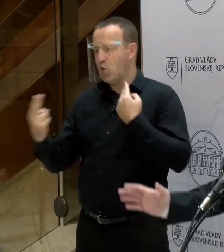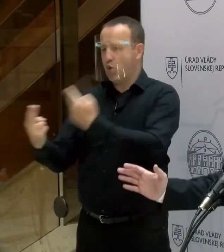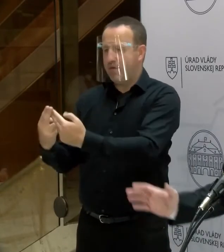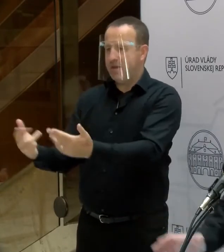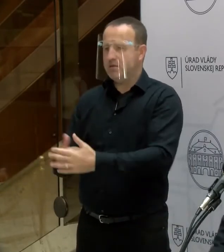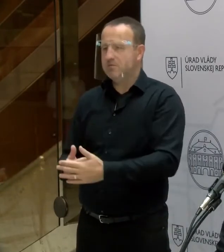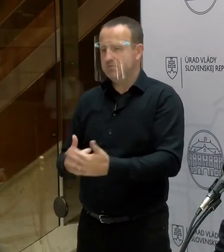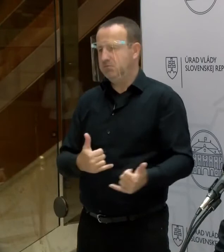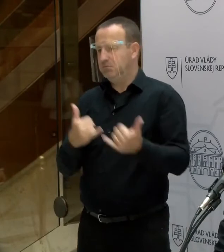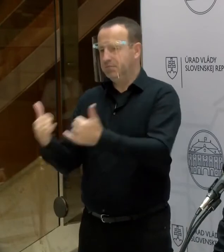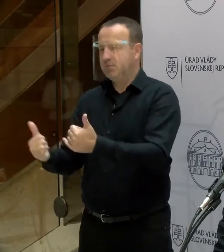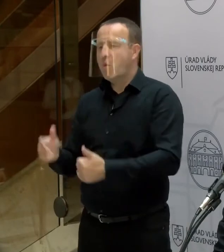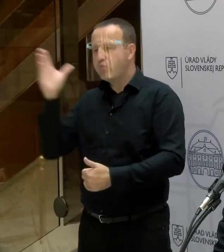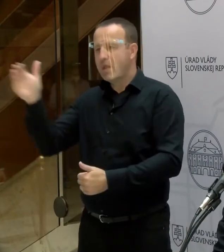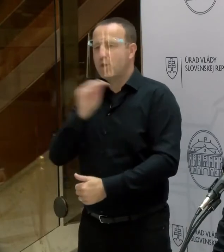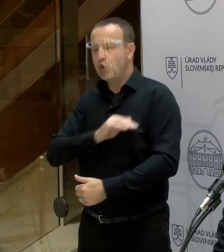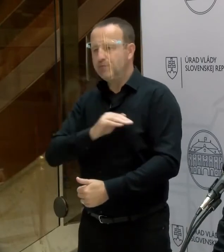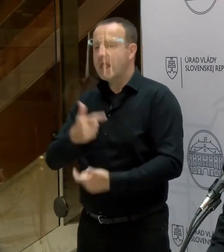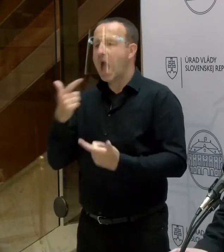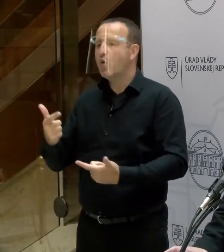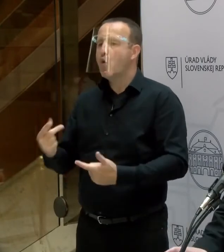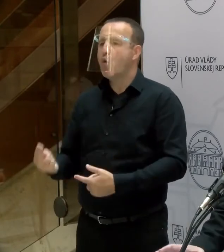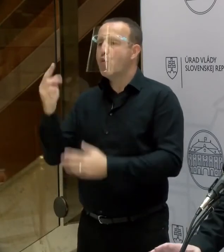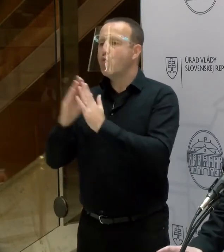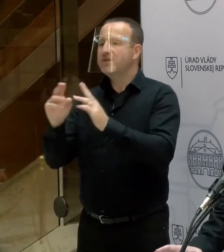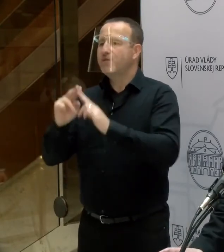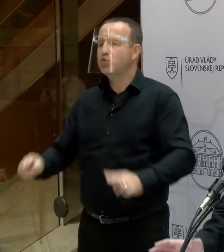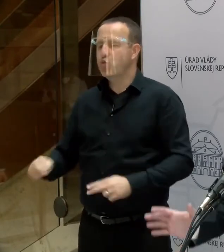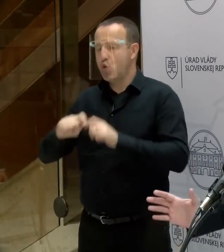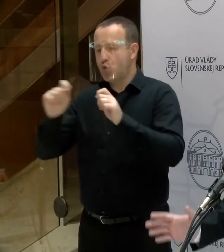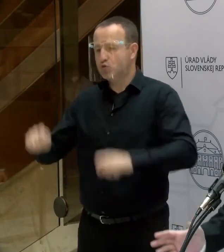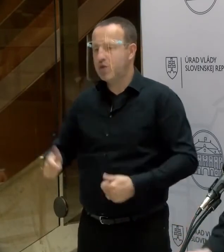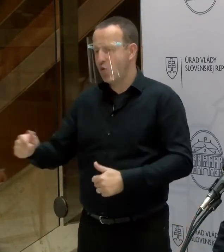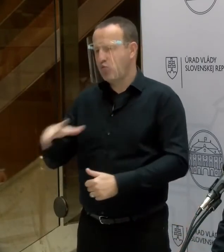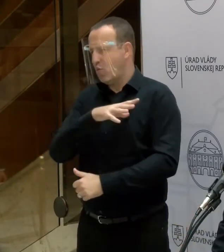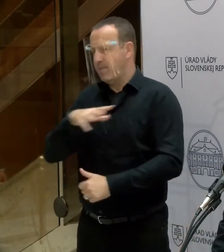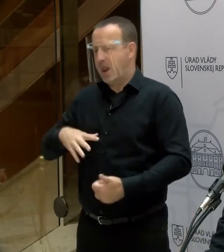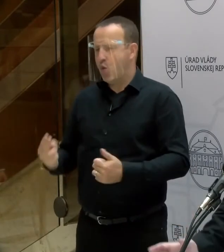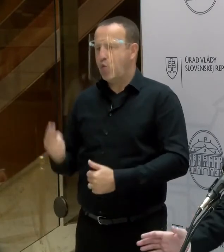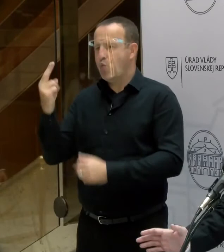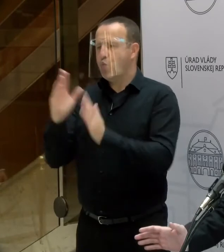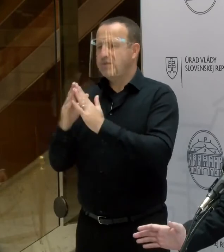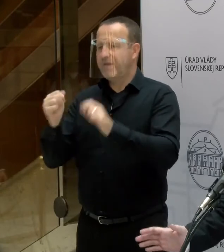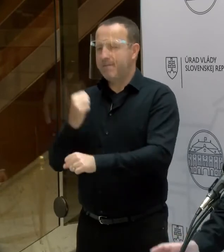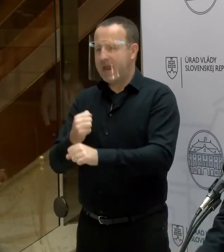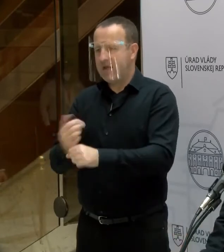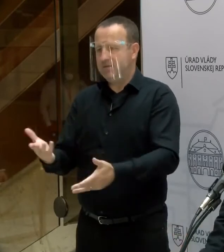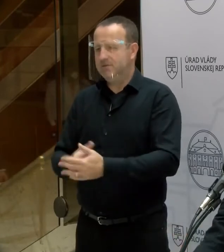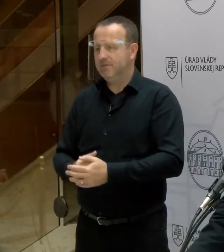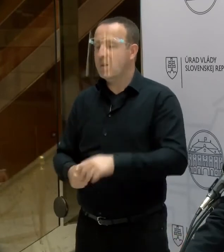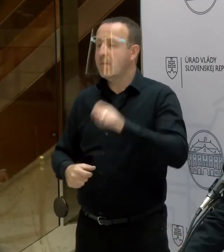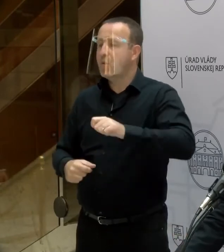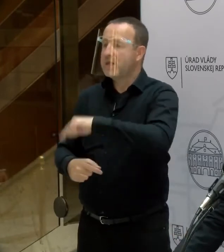a budeme rešpektovať, ako ústavný súd rozhodne. Je to bežná prax, je to ústavná prax. Keď sa